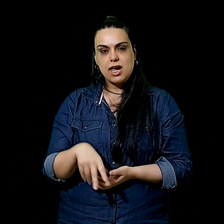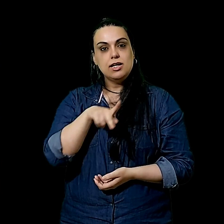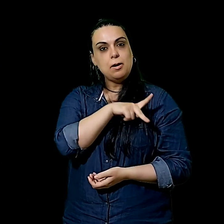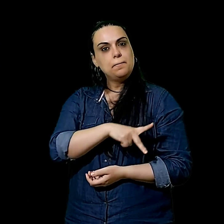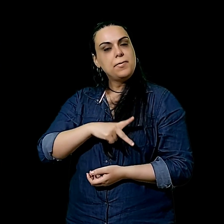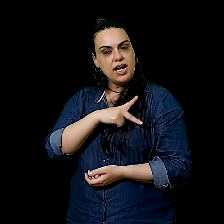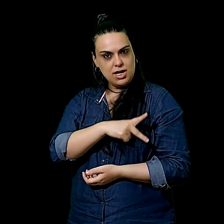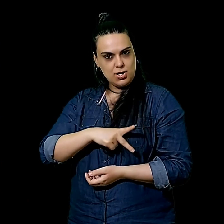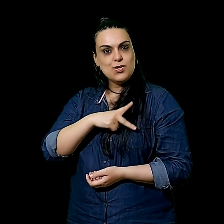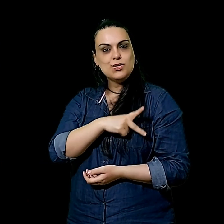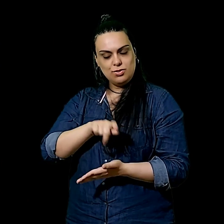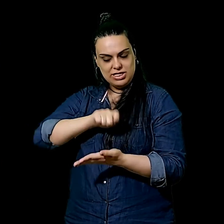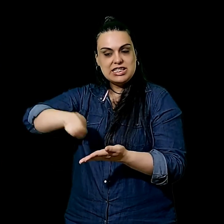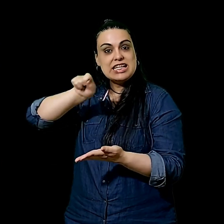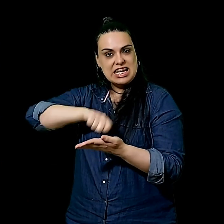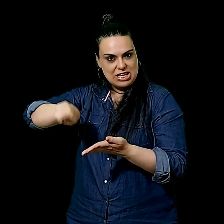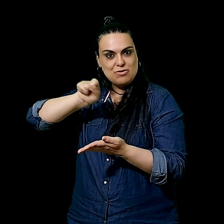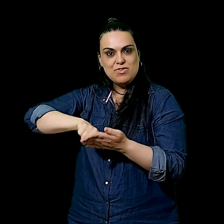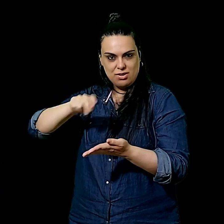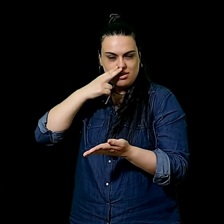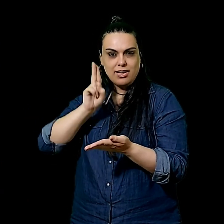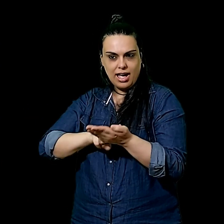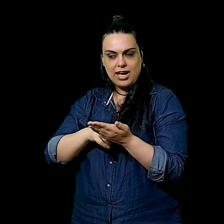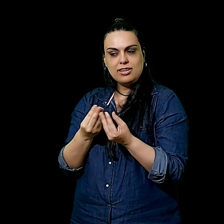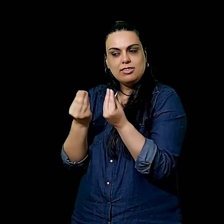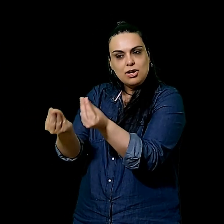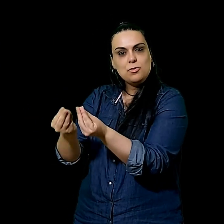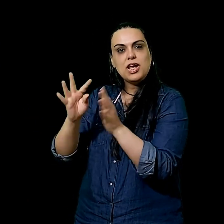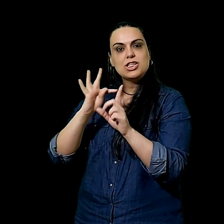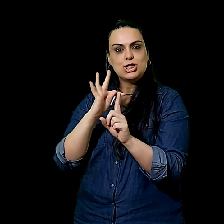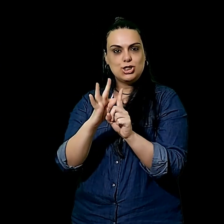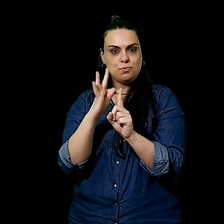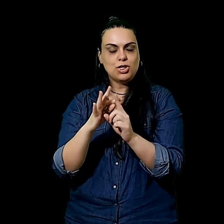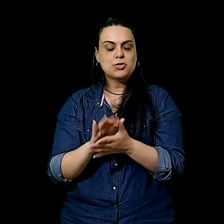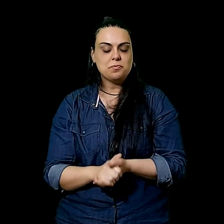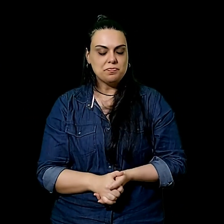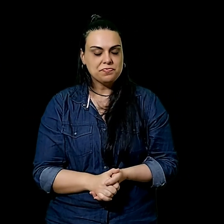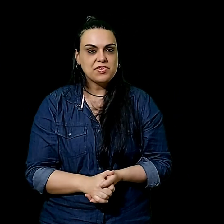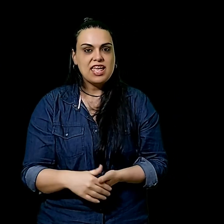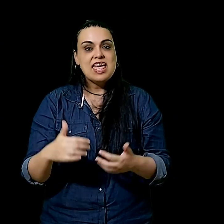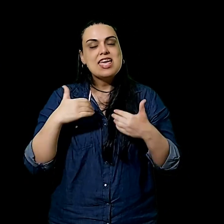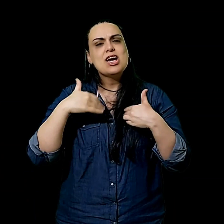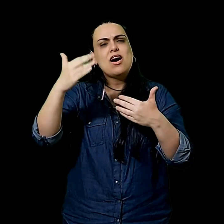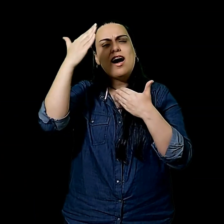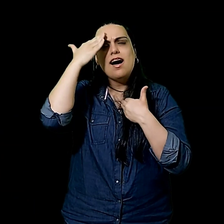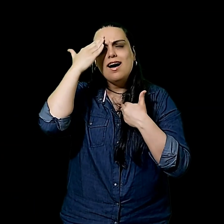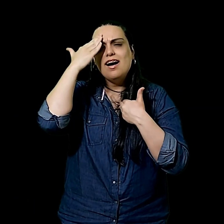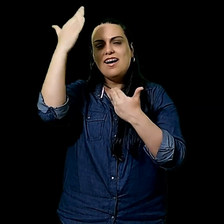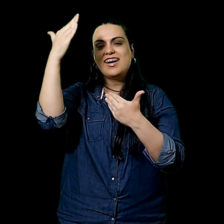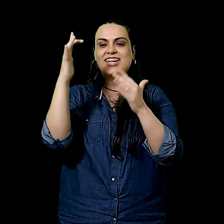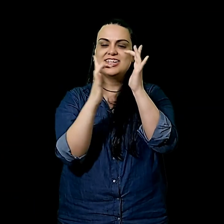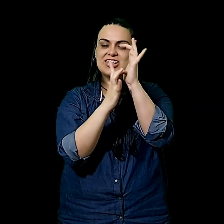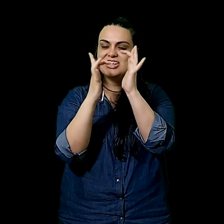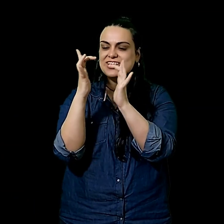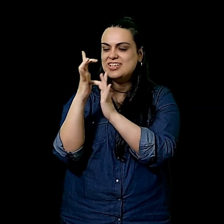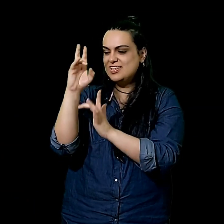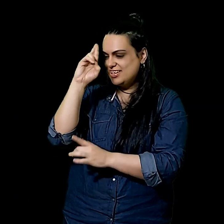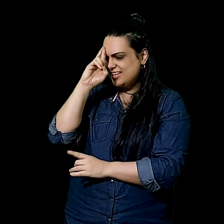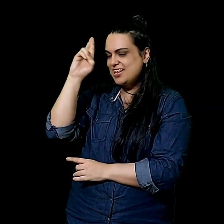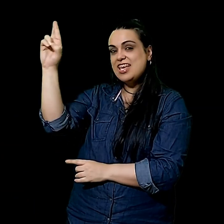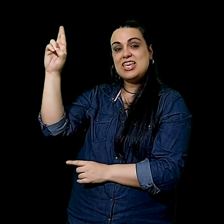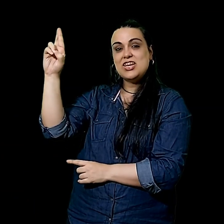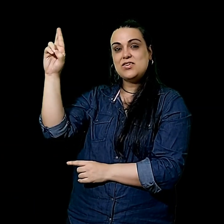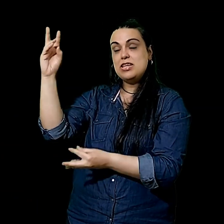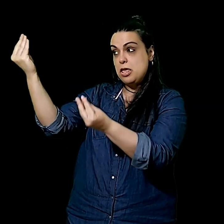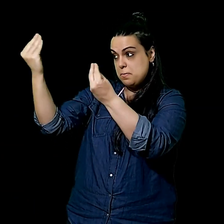Paulo disse isso a Timóteo escrevendo: E dou graças a Jesus Cristo nosso Senhor, que